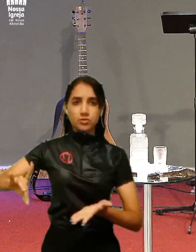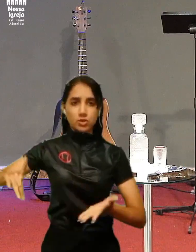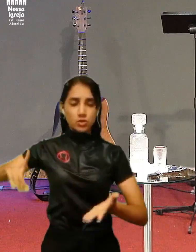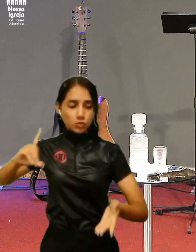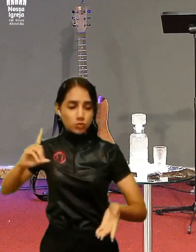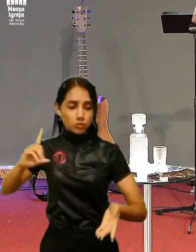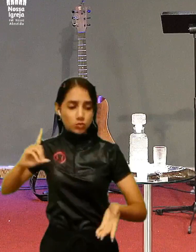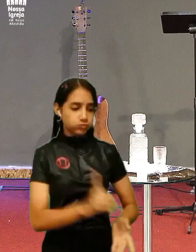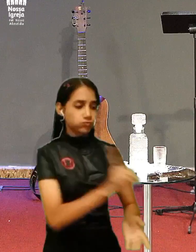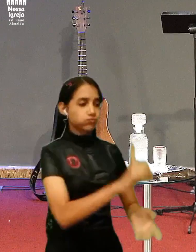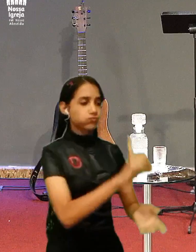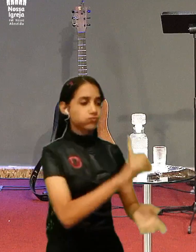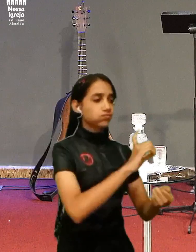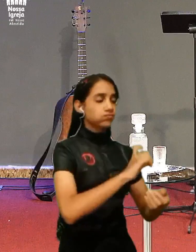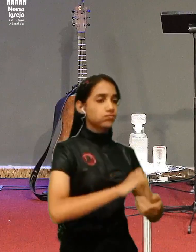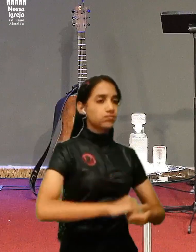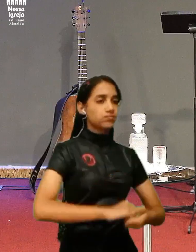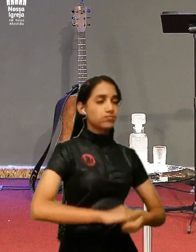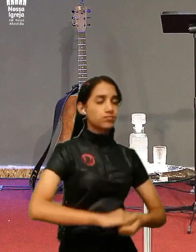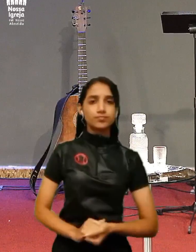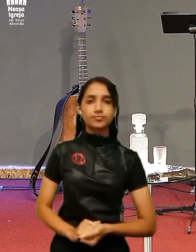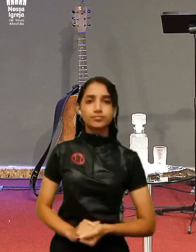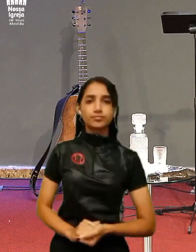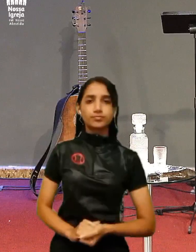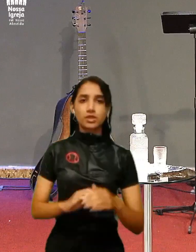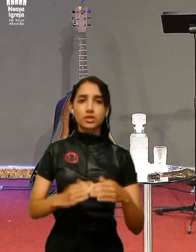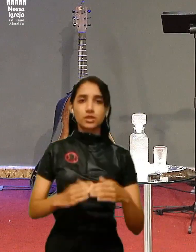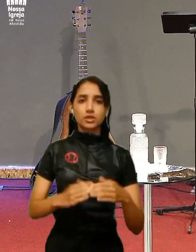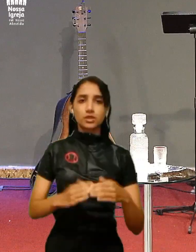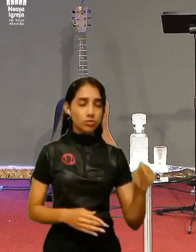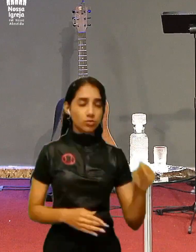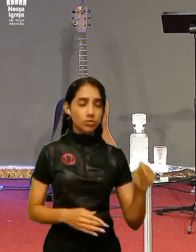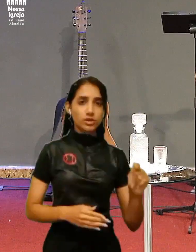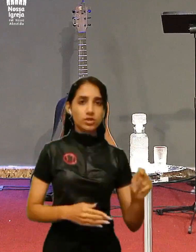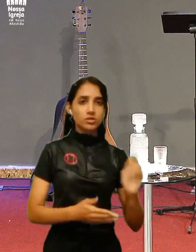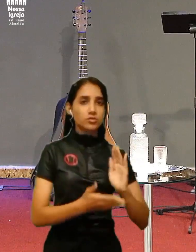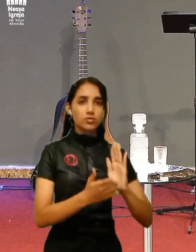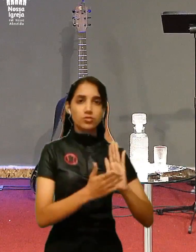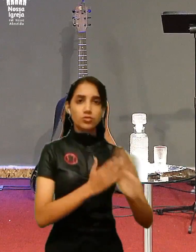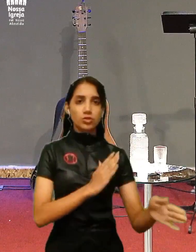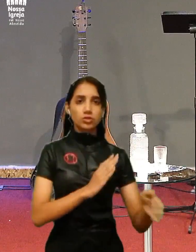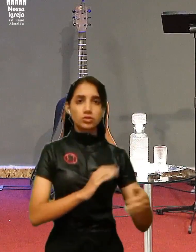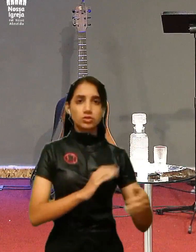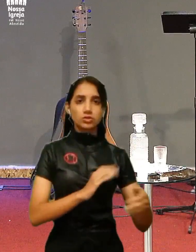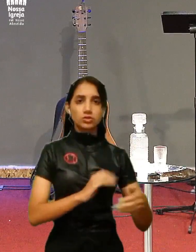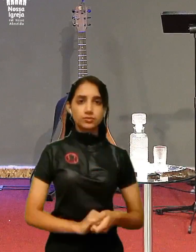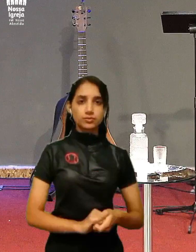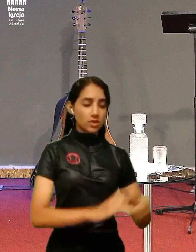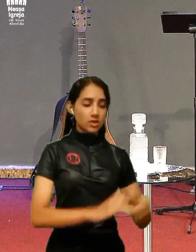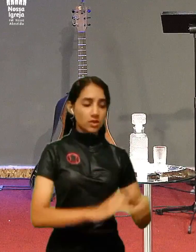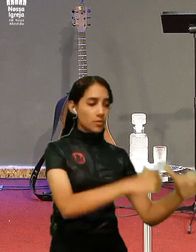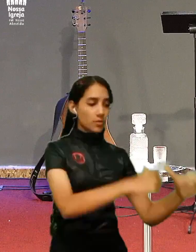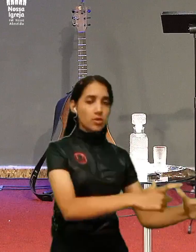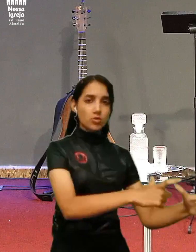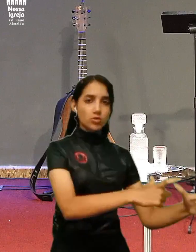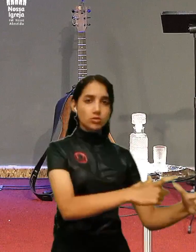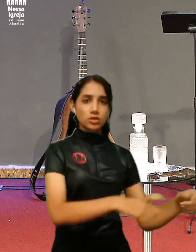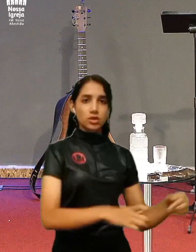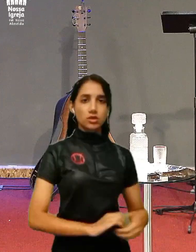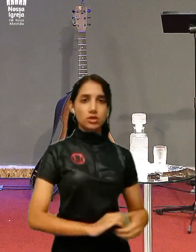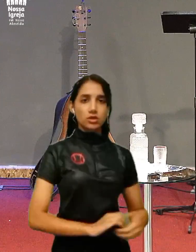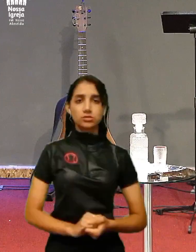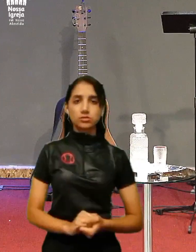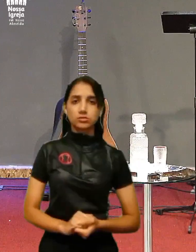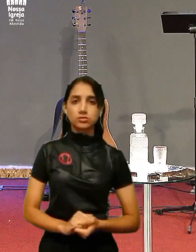na roça da Europa. E meus irmãos, era um tanto de crente, um de denominação diferente do outro, e